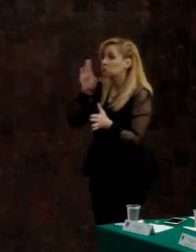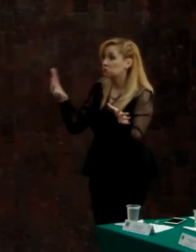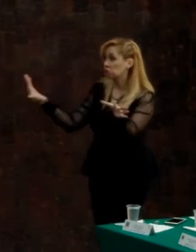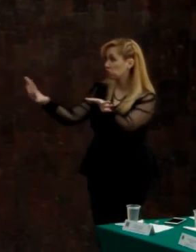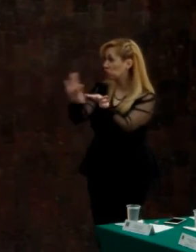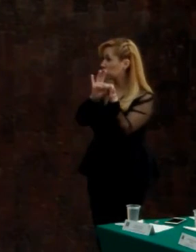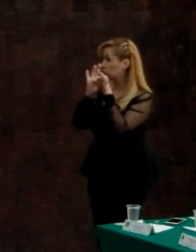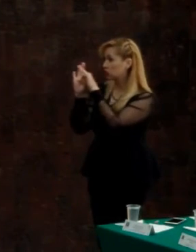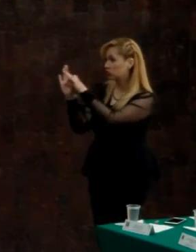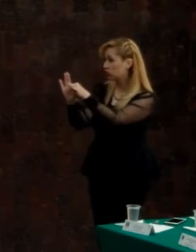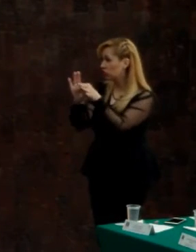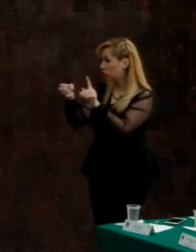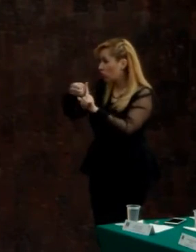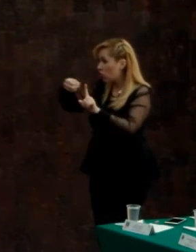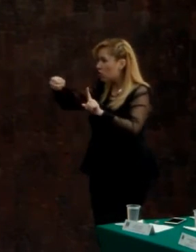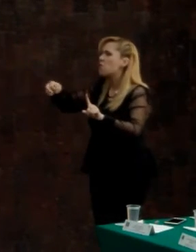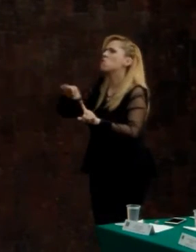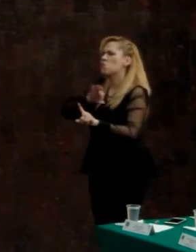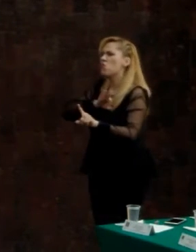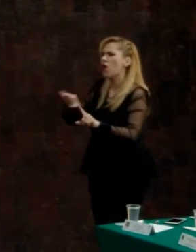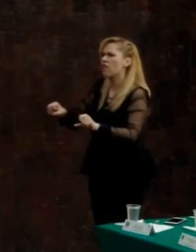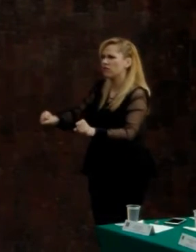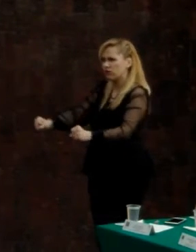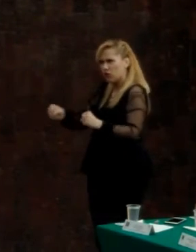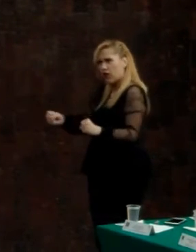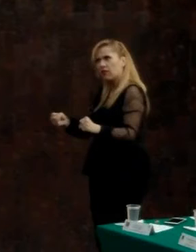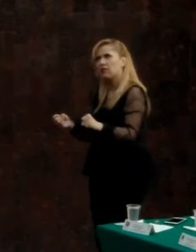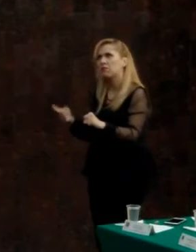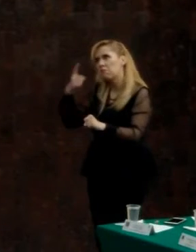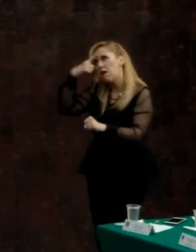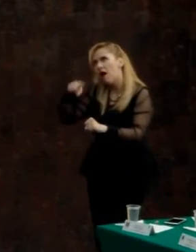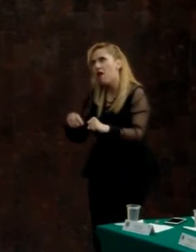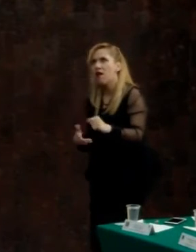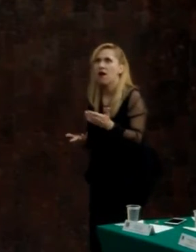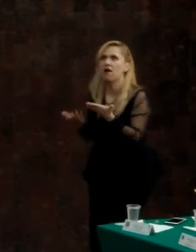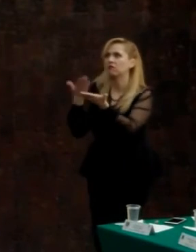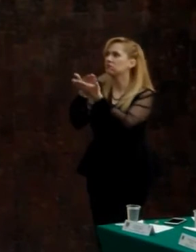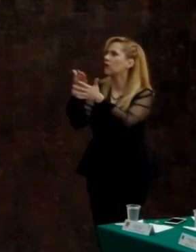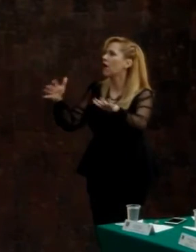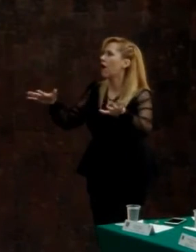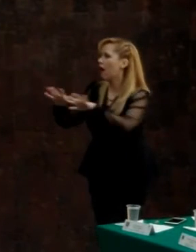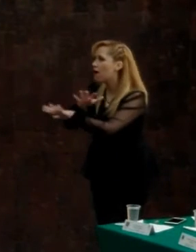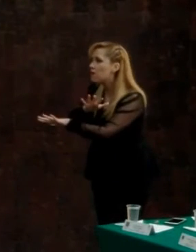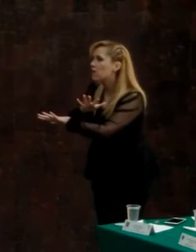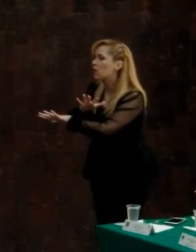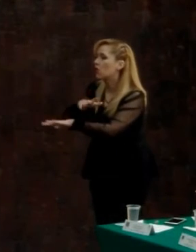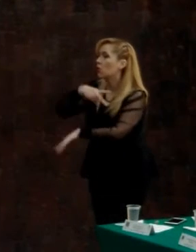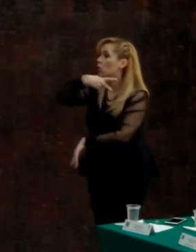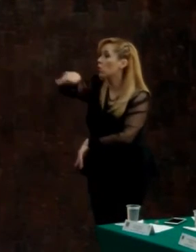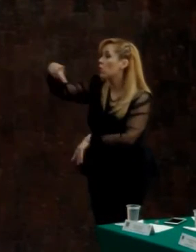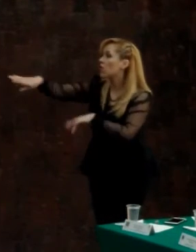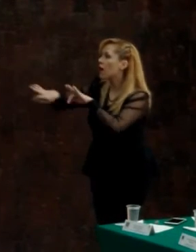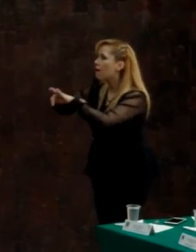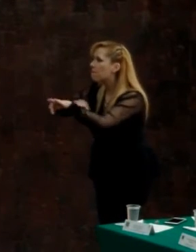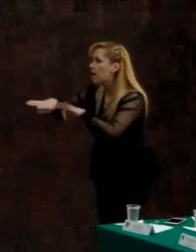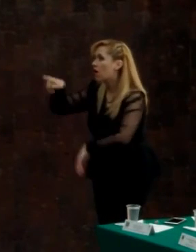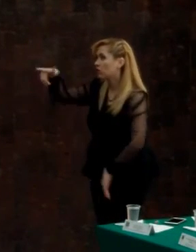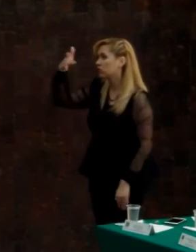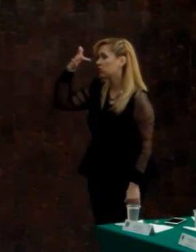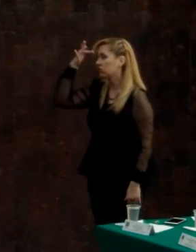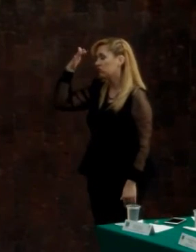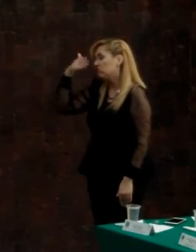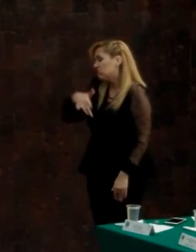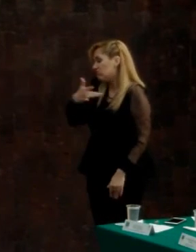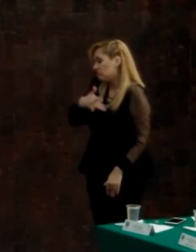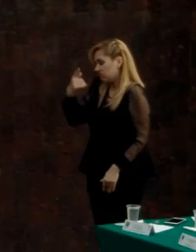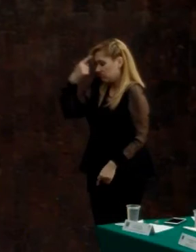ha sido y seguirá siendo una chispa de cambio. Su trabajo y el conocimiento vivencial que tienen de